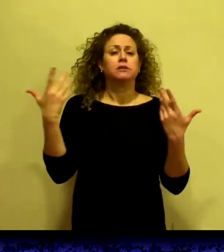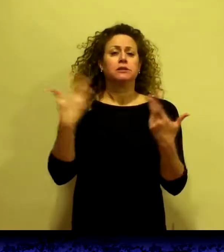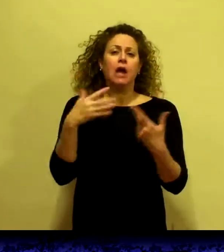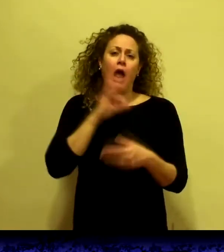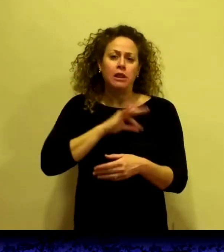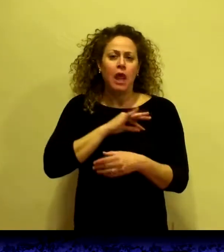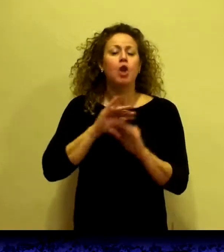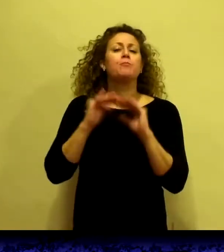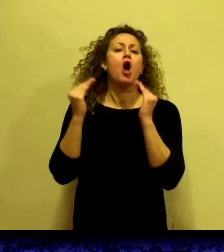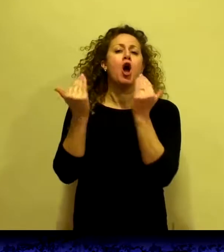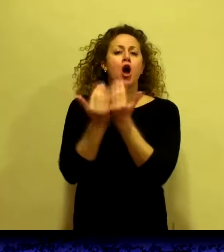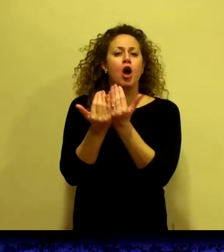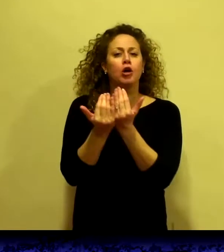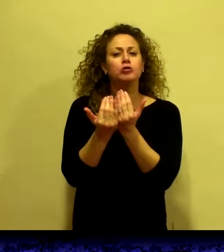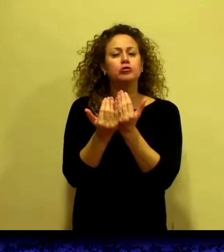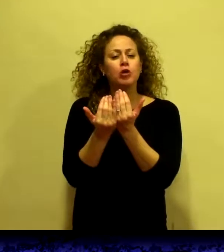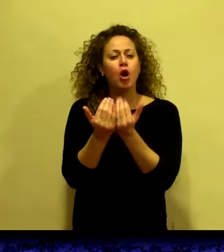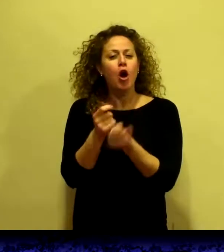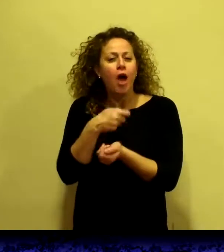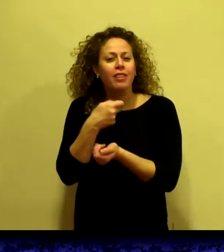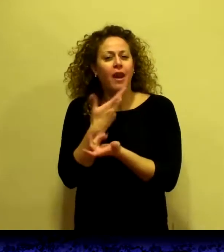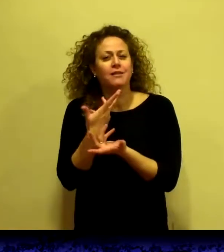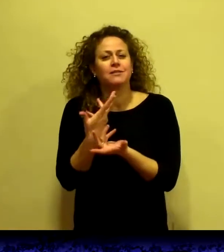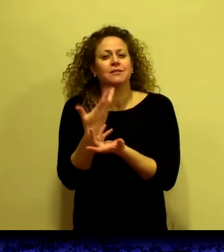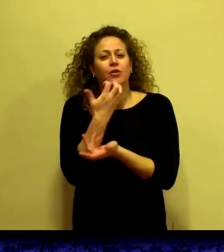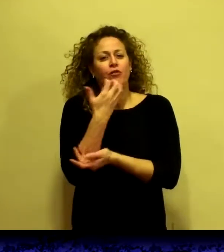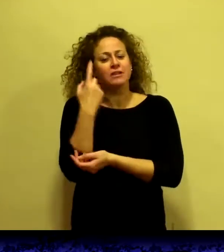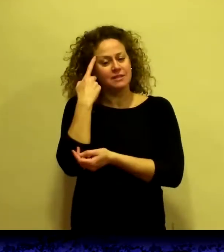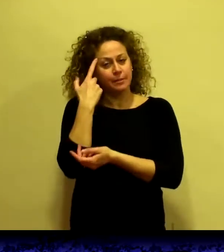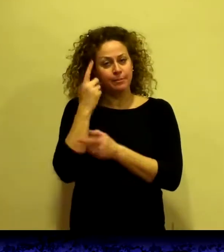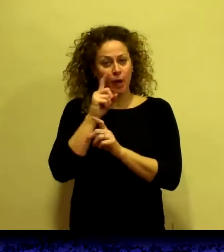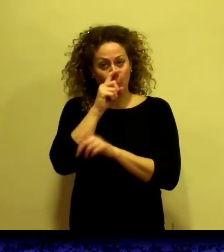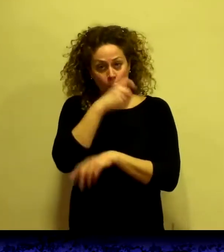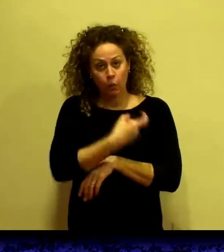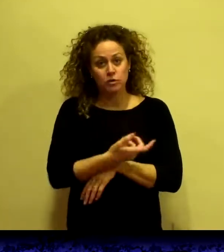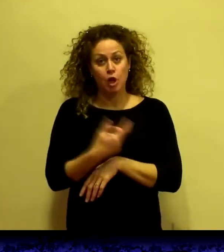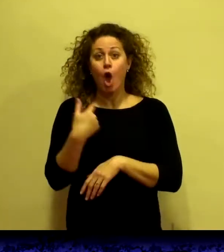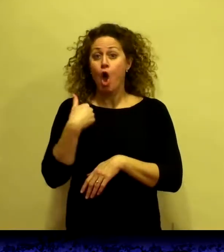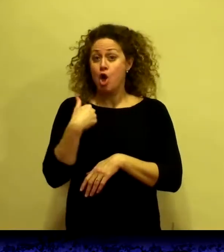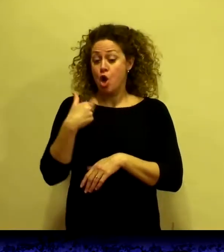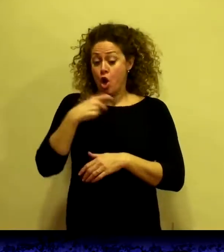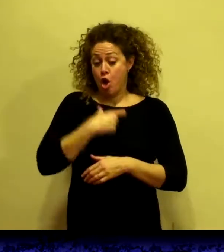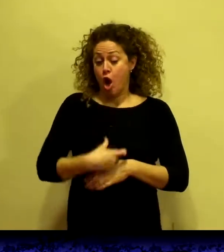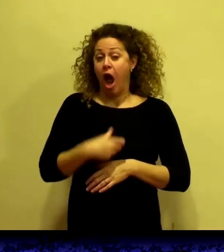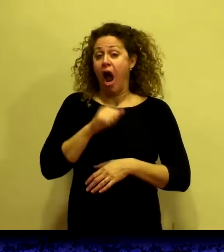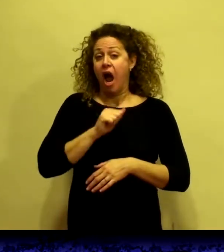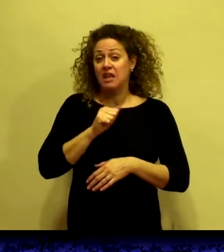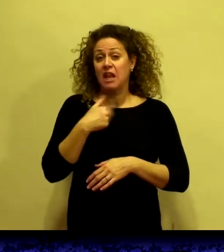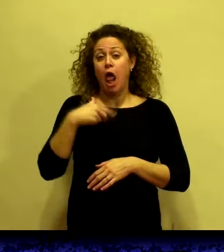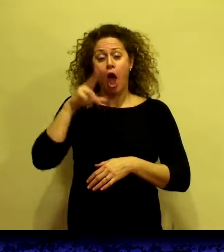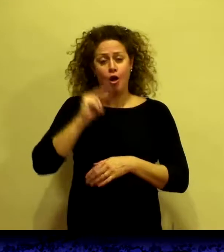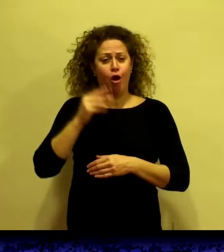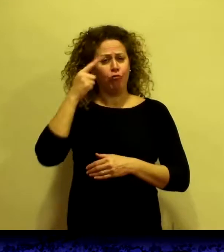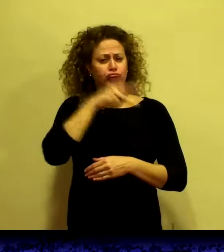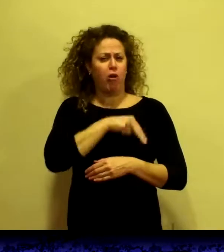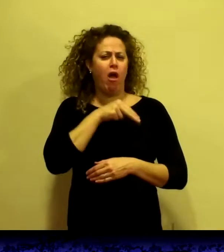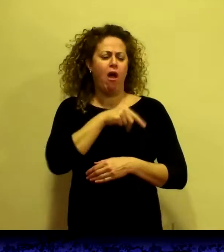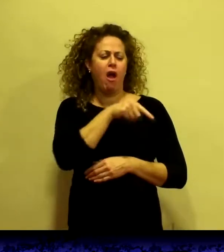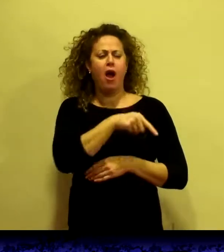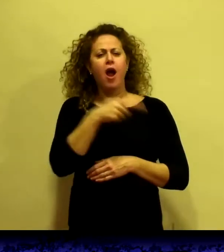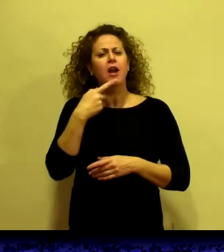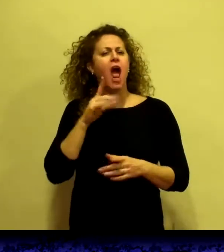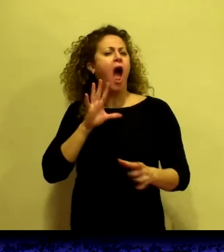mondo, conoscendoti personalmente mi ricordo che tu eri molto attaccata alle carte,